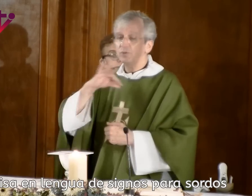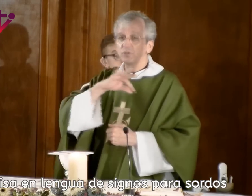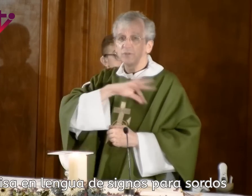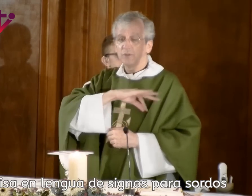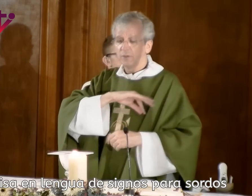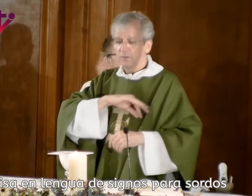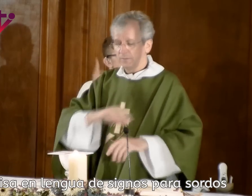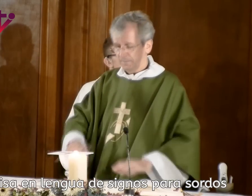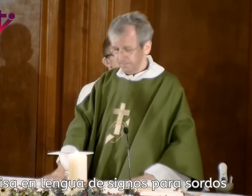vosotros.